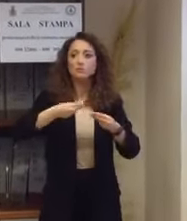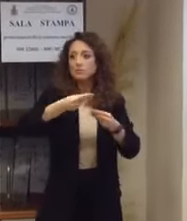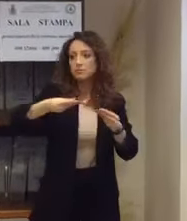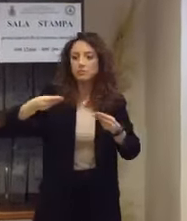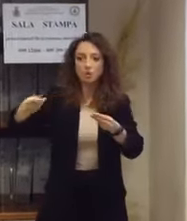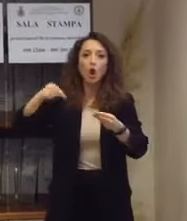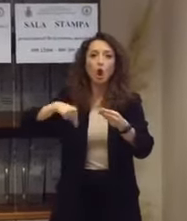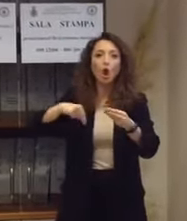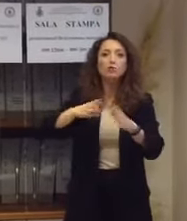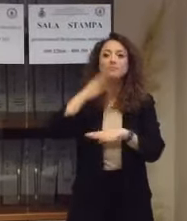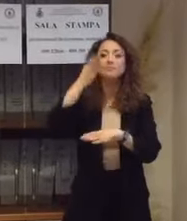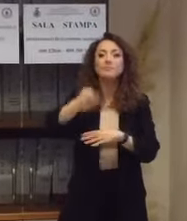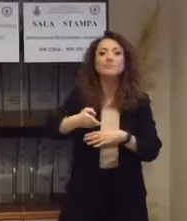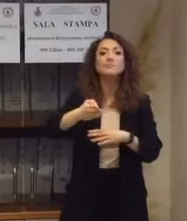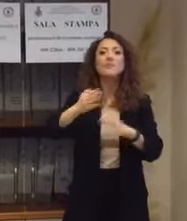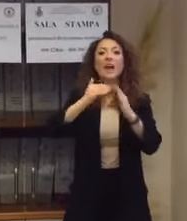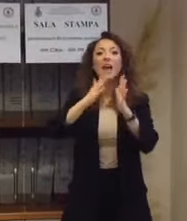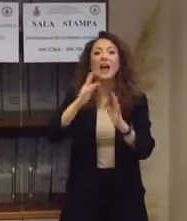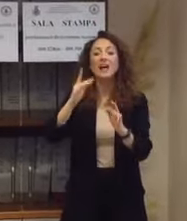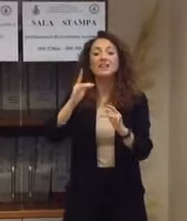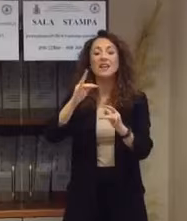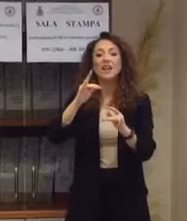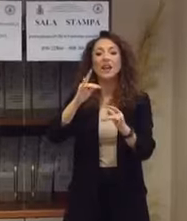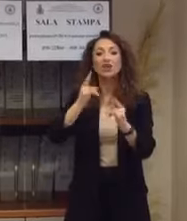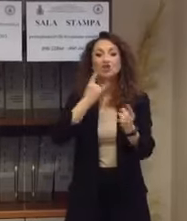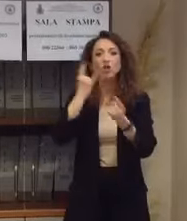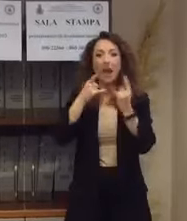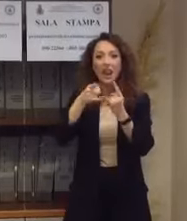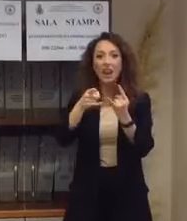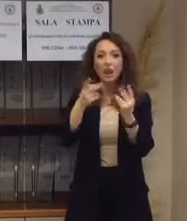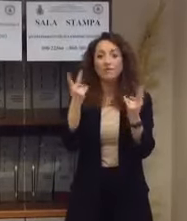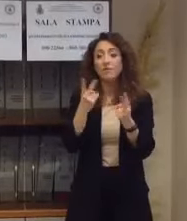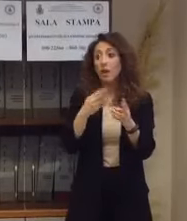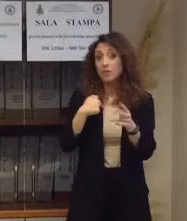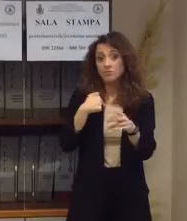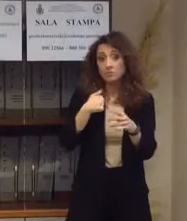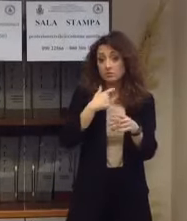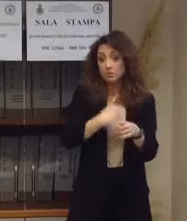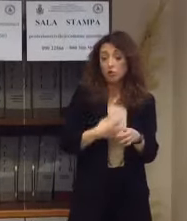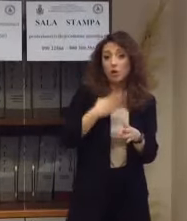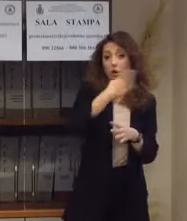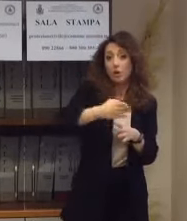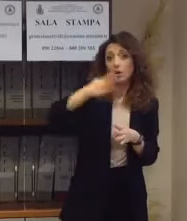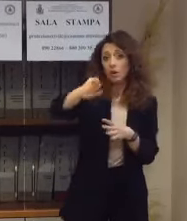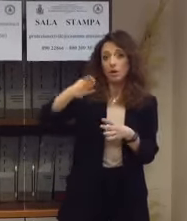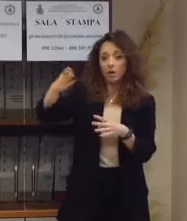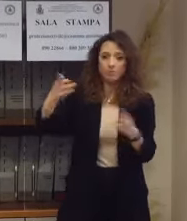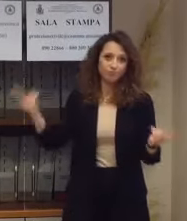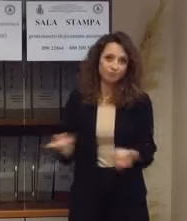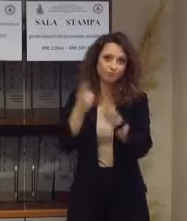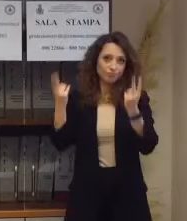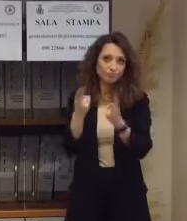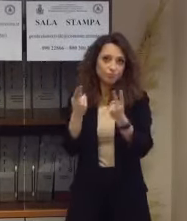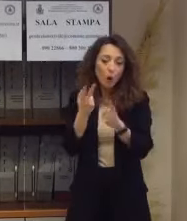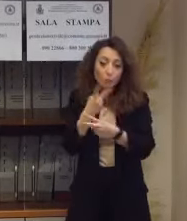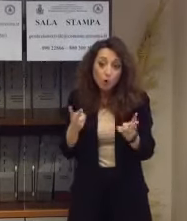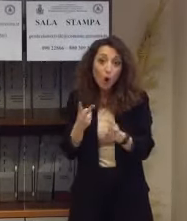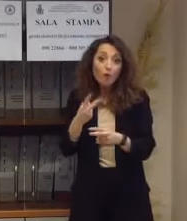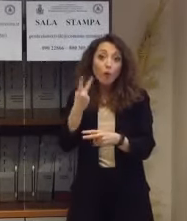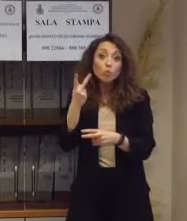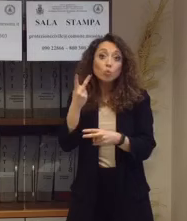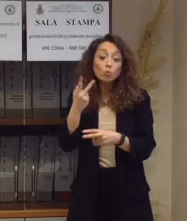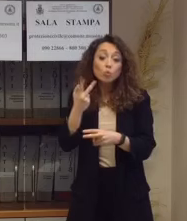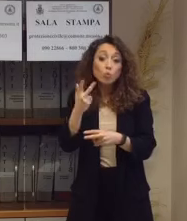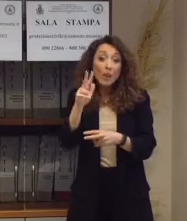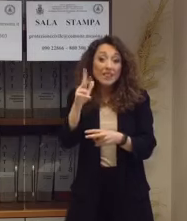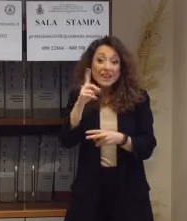Case Gialle, ovvio che non riesco ad andare in tutti i posti, però cercherò in questi 2-3 giorni di esserci. Abbiamo un